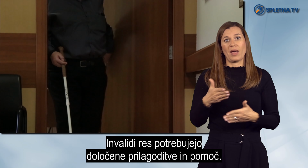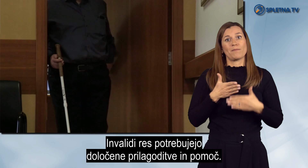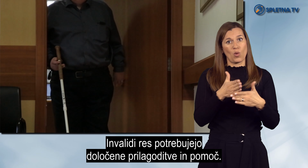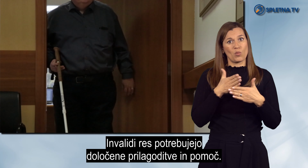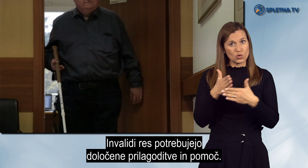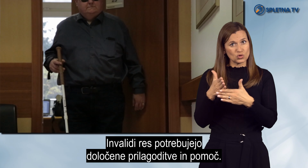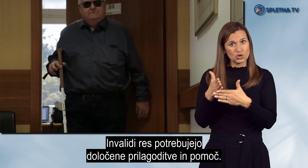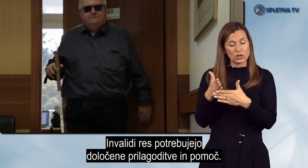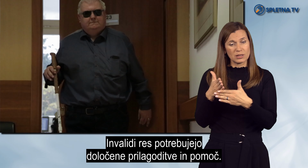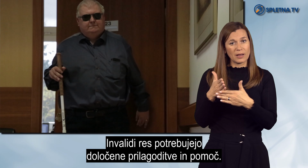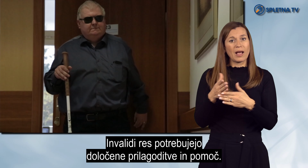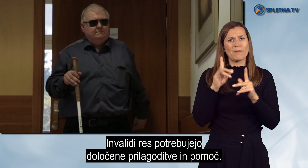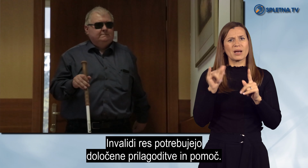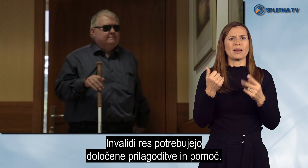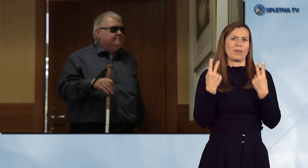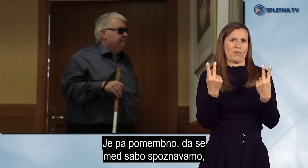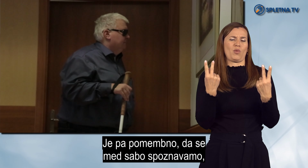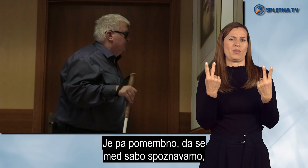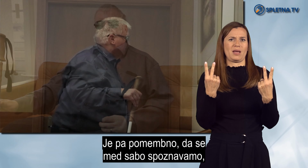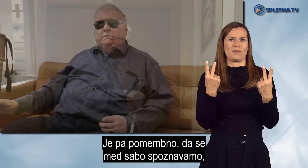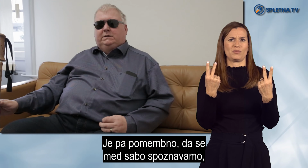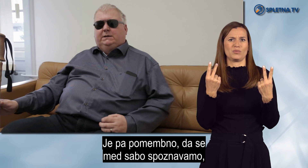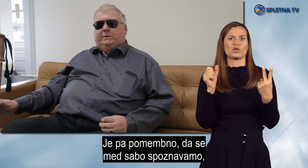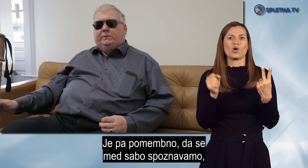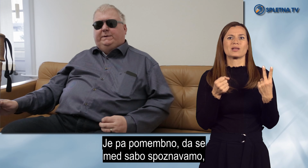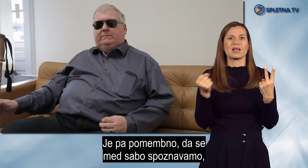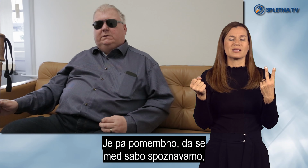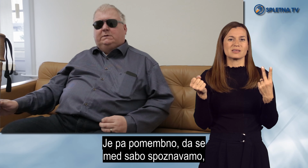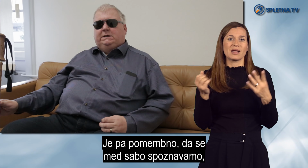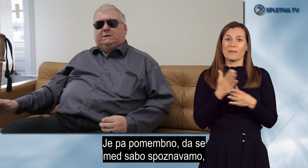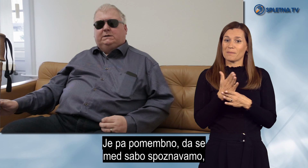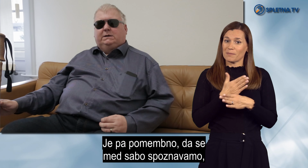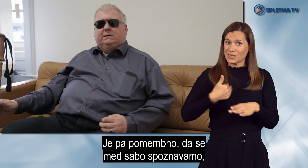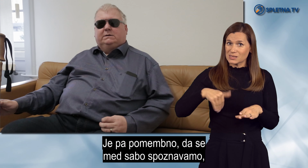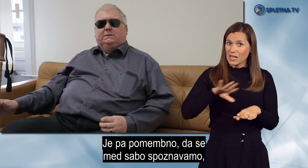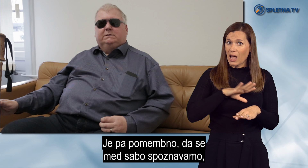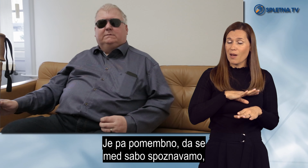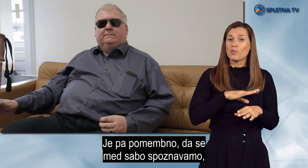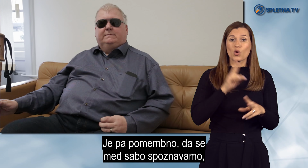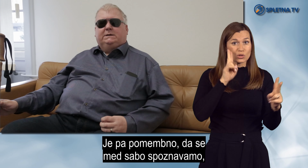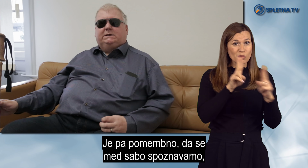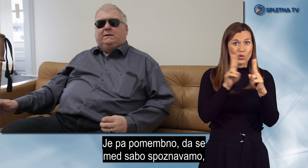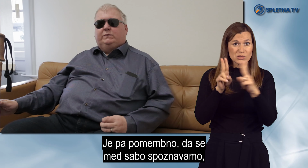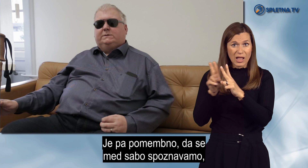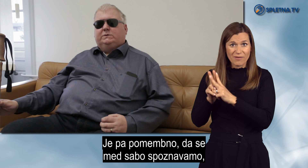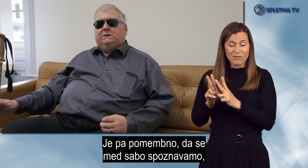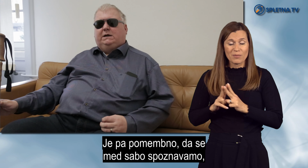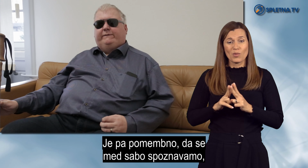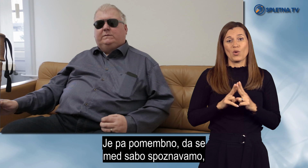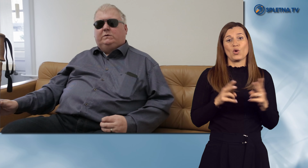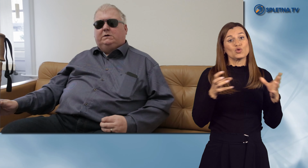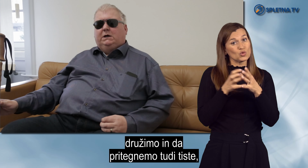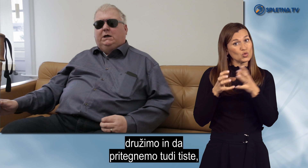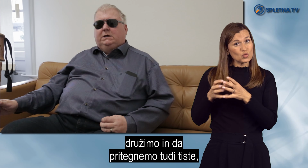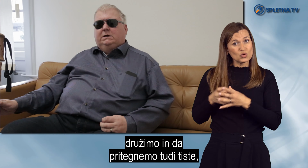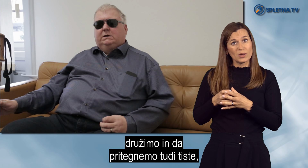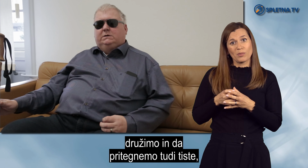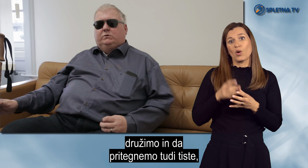prilagoditve in pomoči. Je pa pomembno, da se med sabo